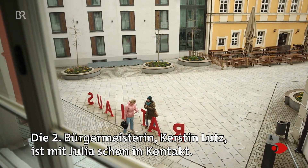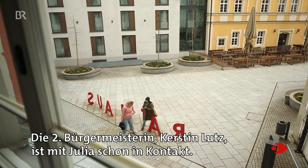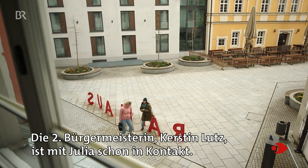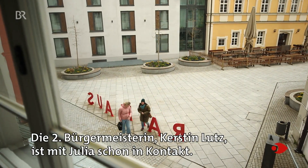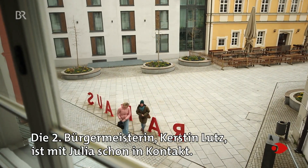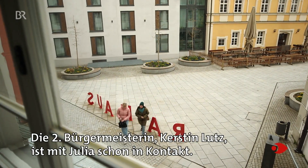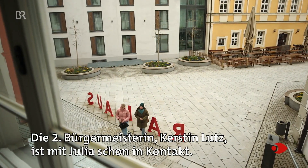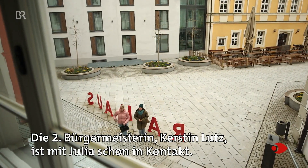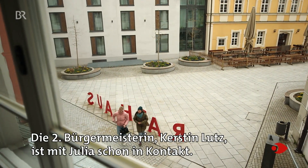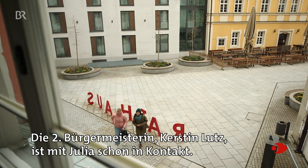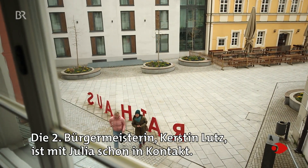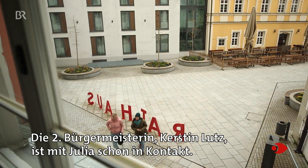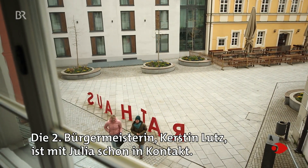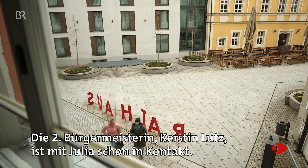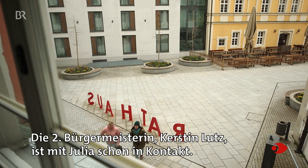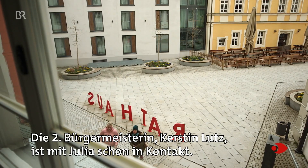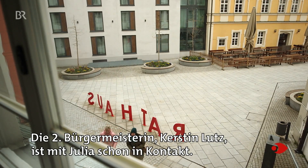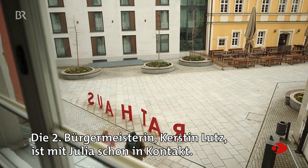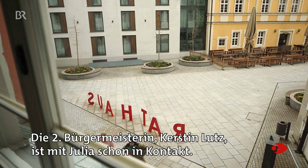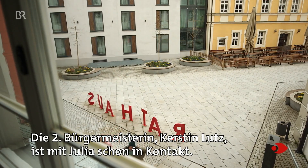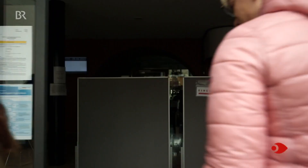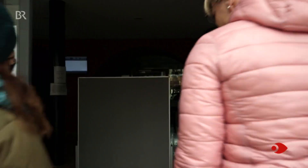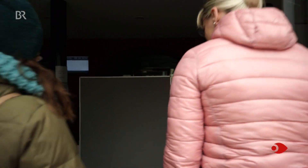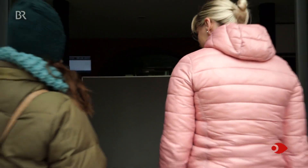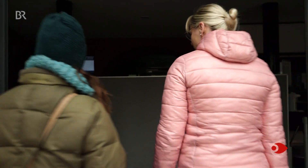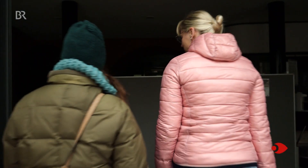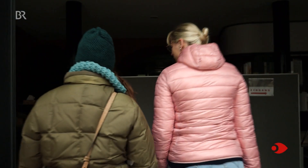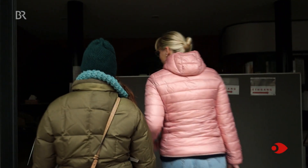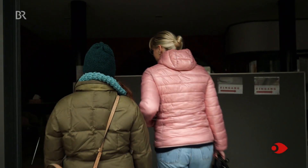zweite Bürgermeisterin, Kerstin Lutz, ist mit Julia schon in Kontakt.